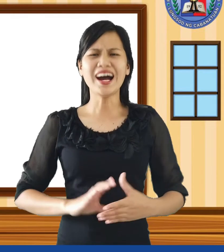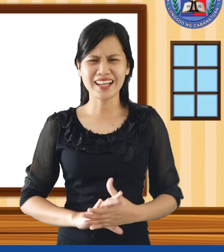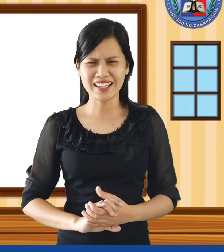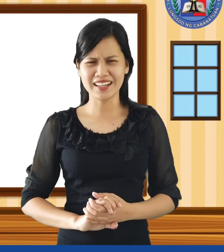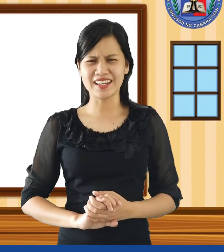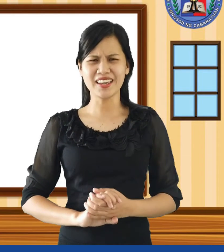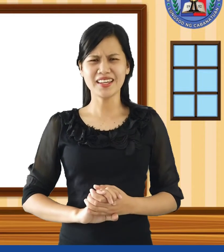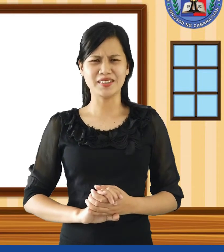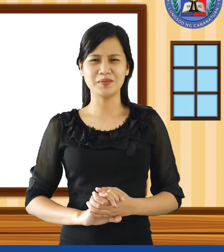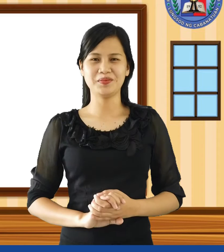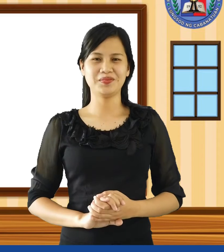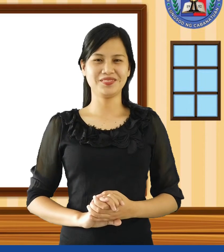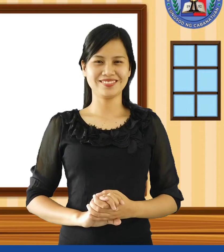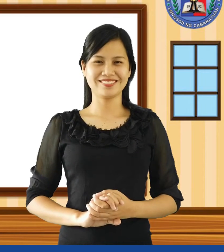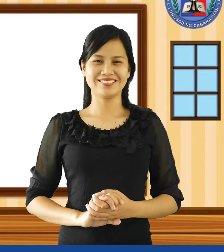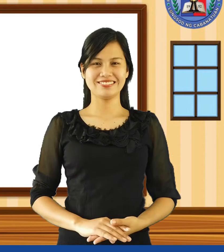Ang galing-galing.